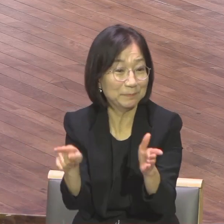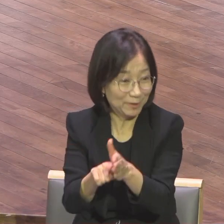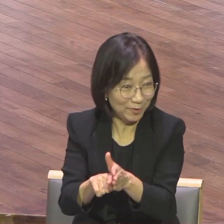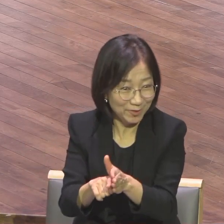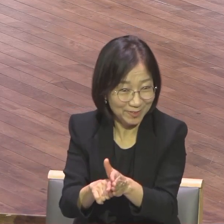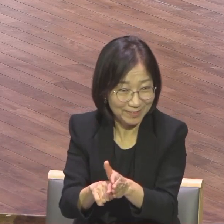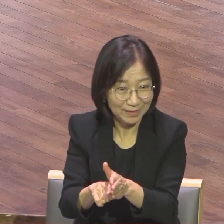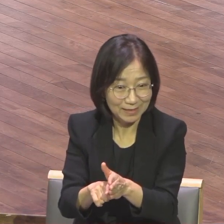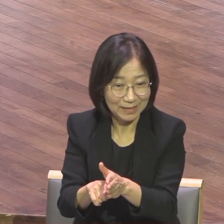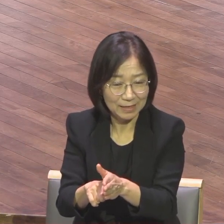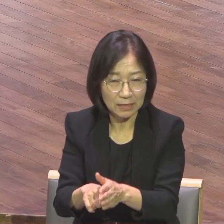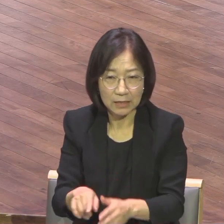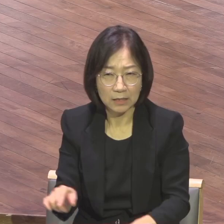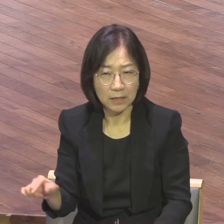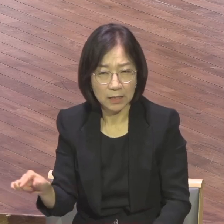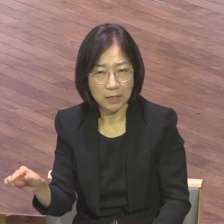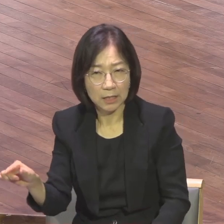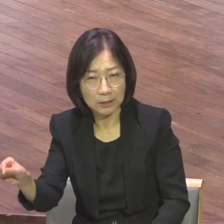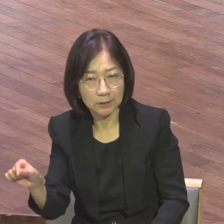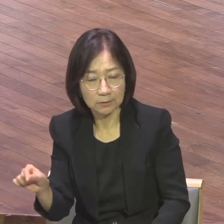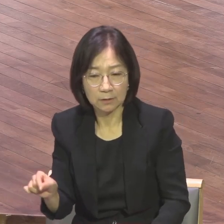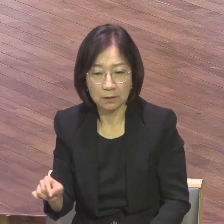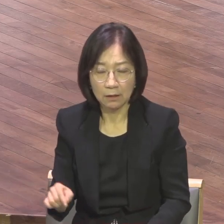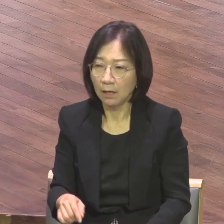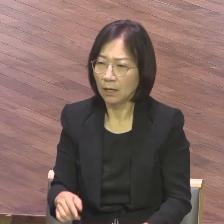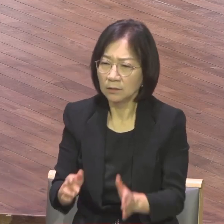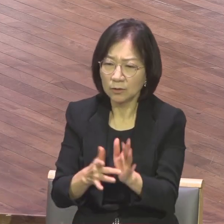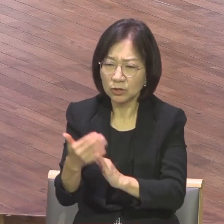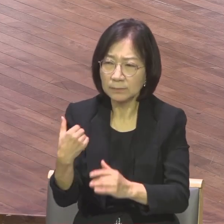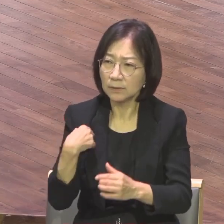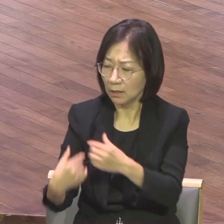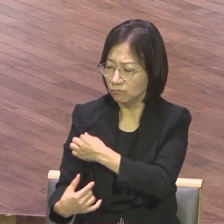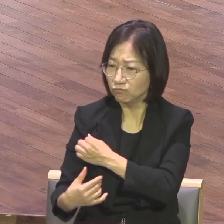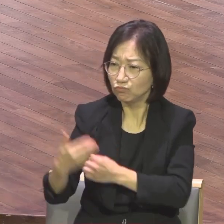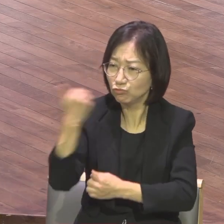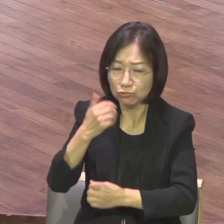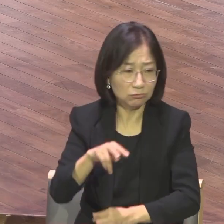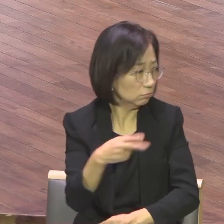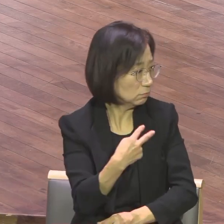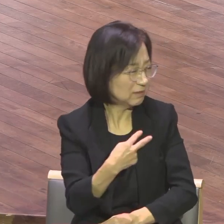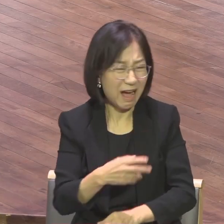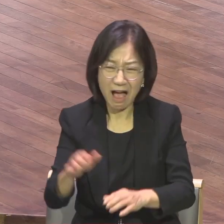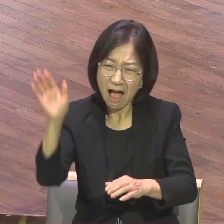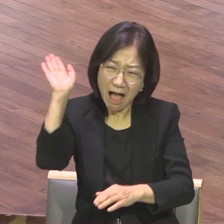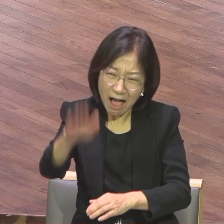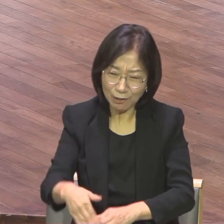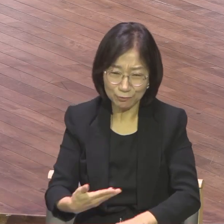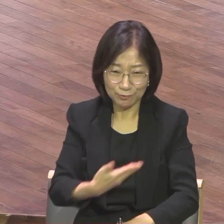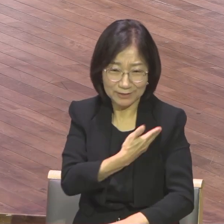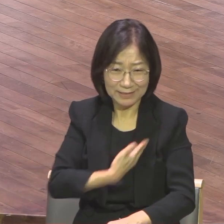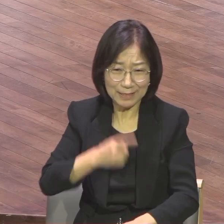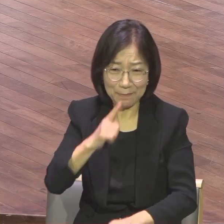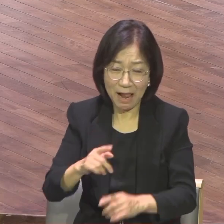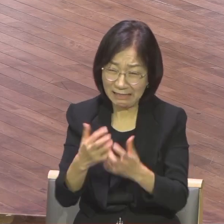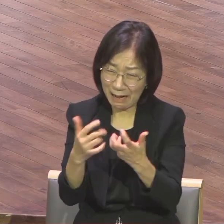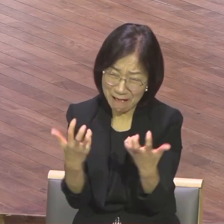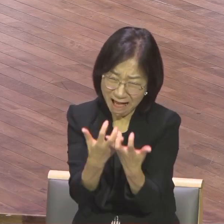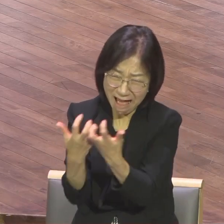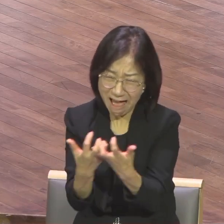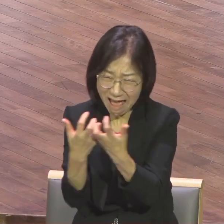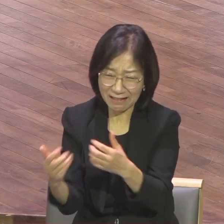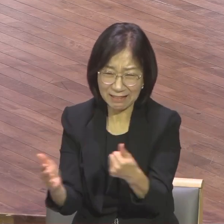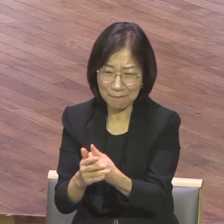만졌다? 아닙니다. 예수님 지금 이렇게 사람이 밀고 가는 판에 만졌다 어디서 다 만졌지요. 지금 다